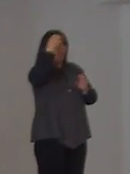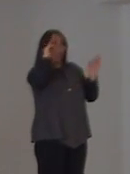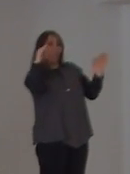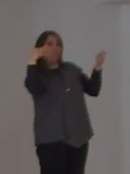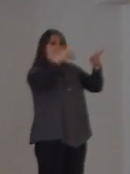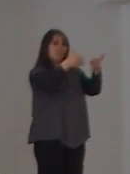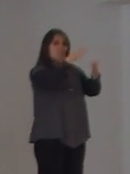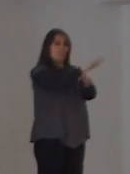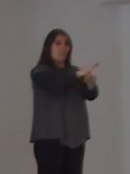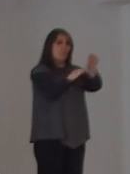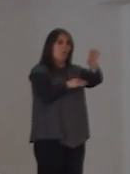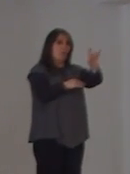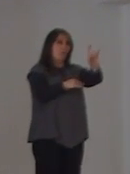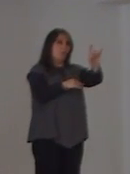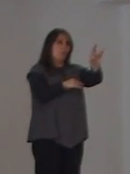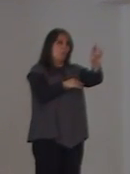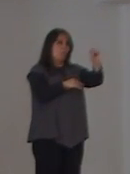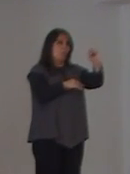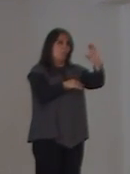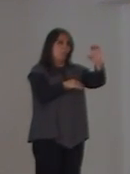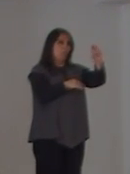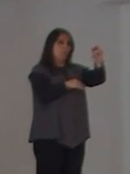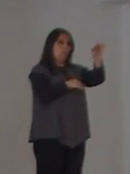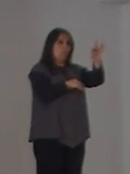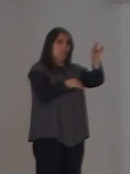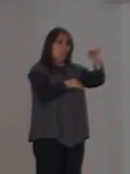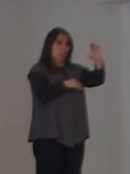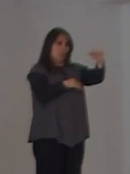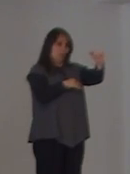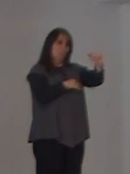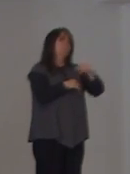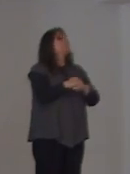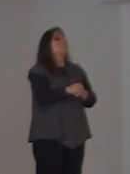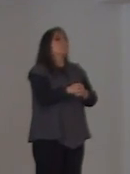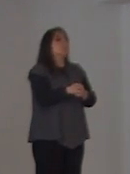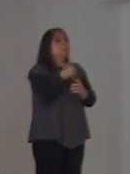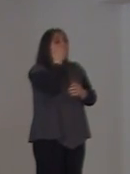La infancia que hemos venido trabajando desde las pedagogías